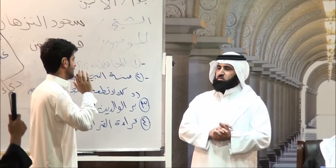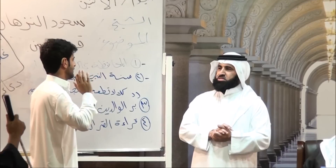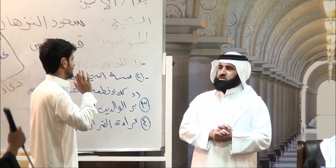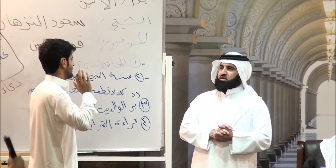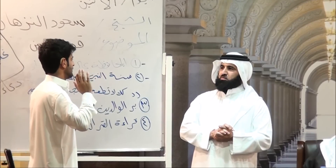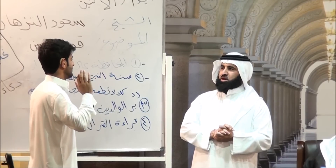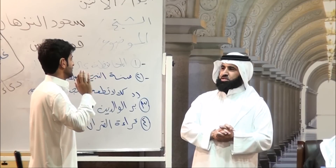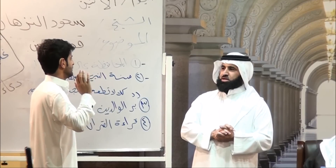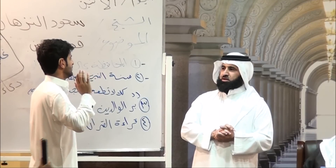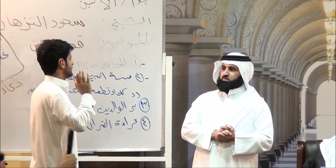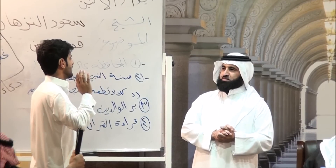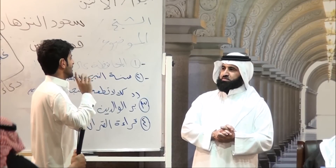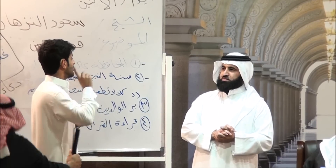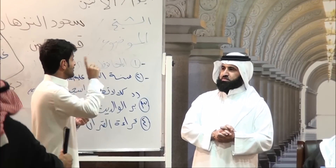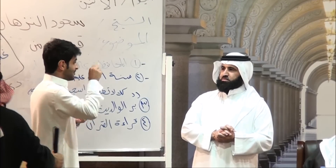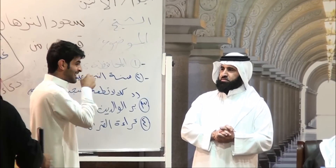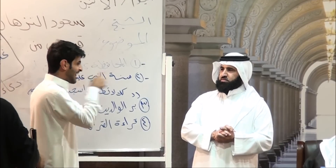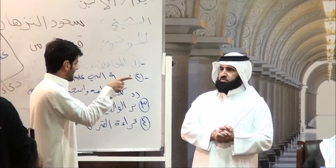بس ما